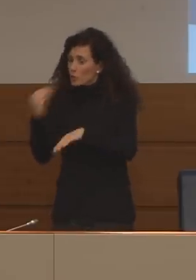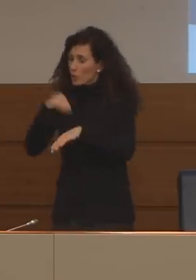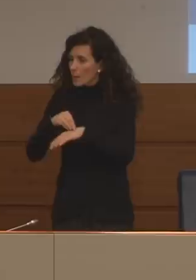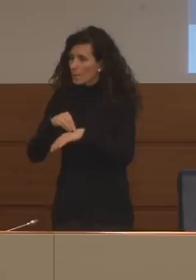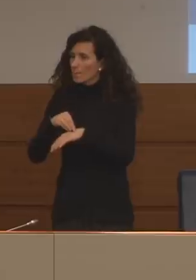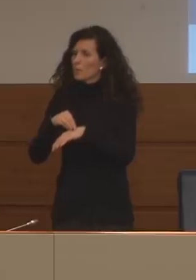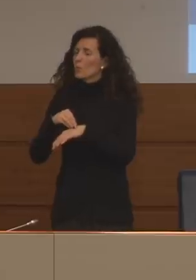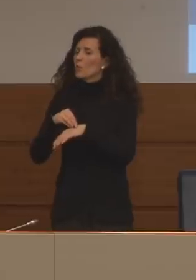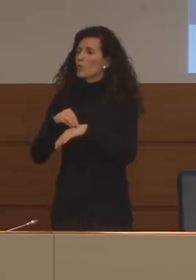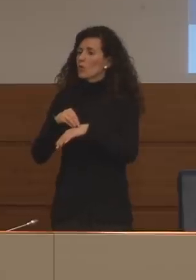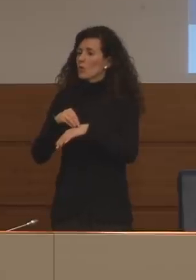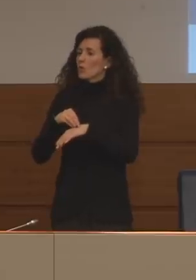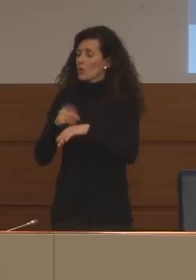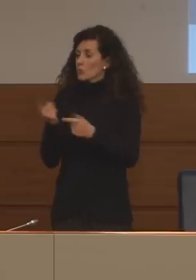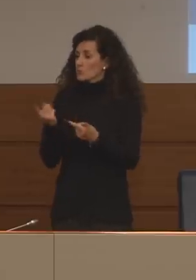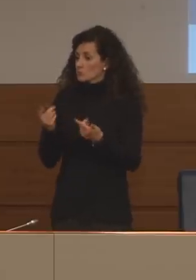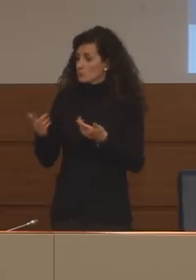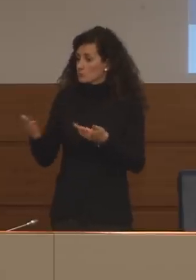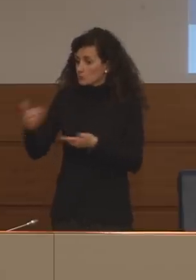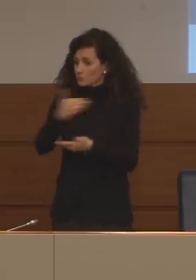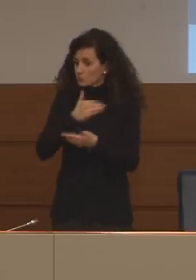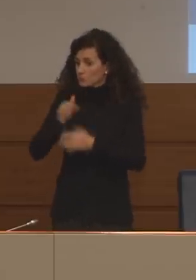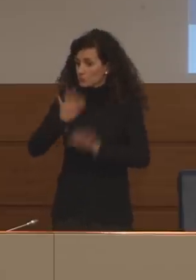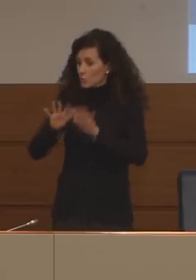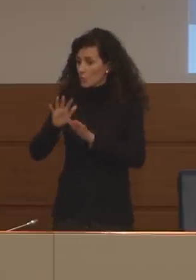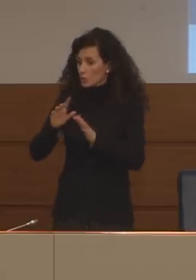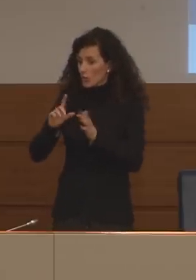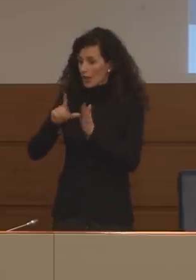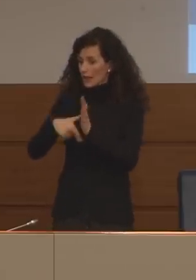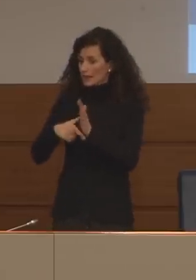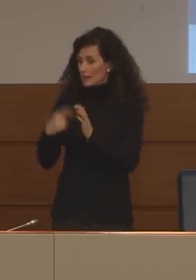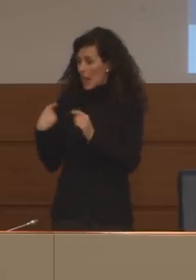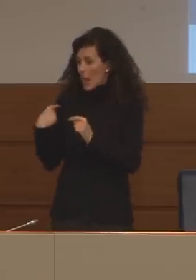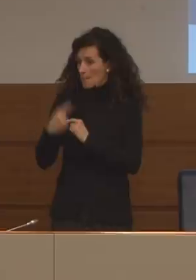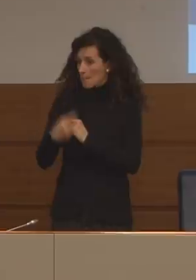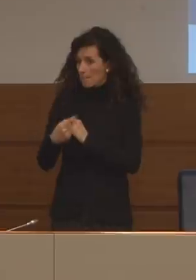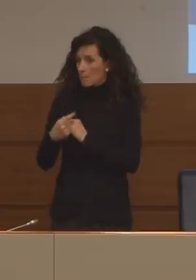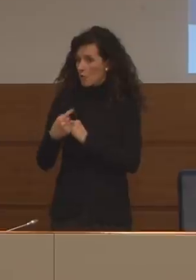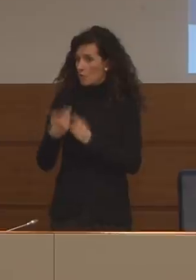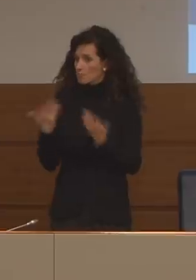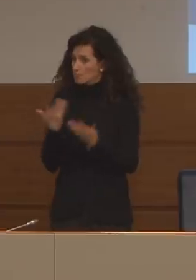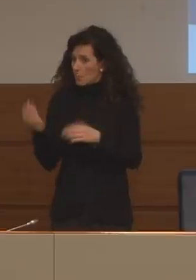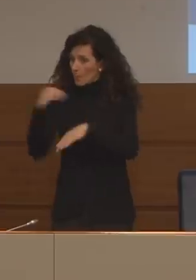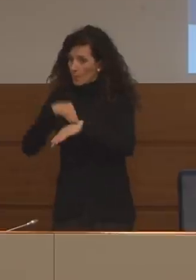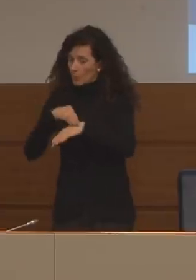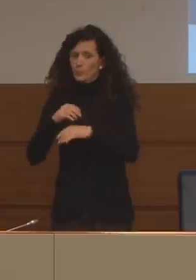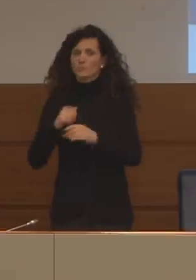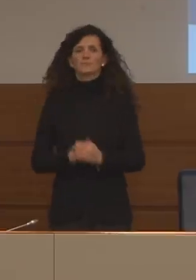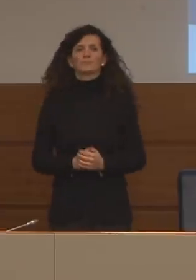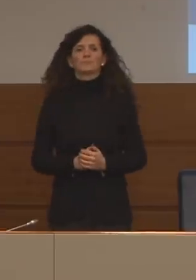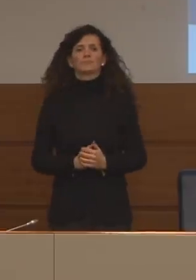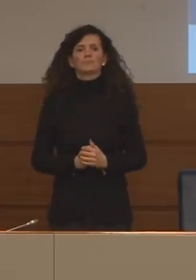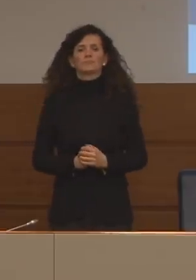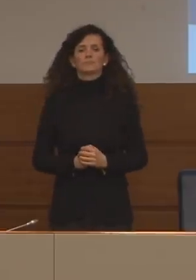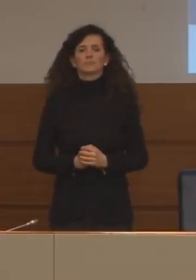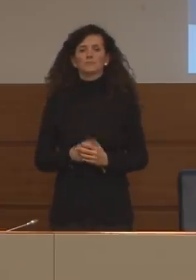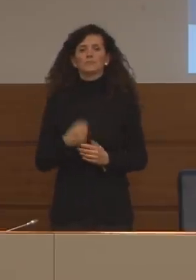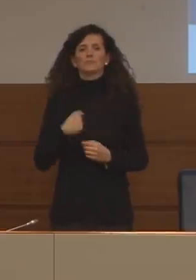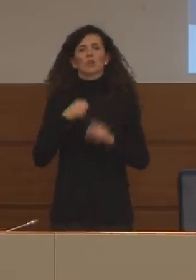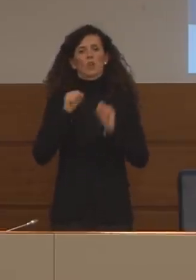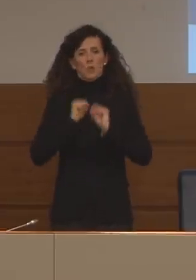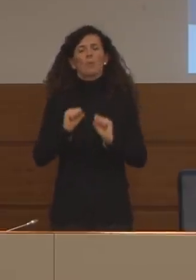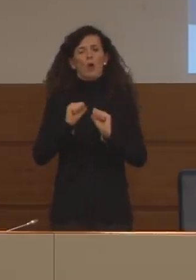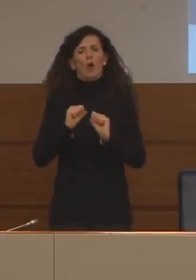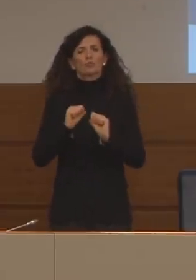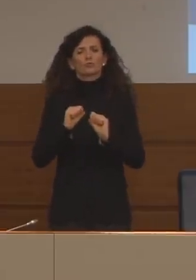ovviamente raccolto in questo breve tempo allora posso riferire che